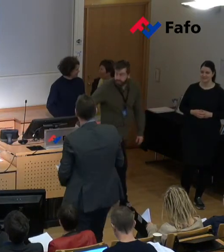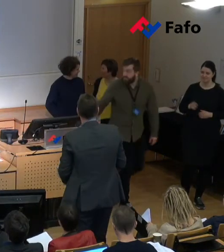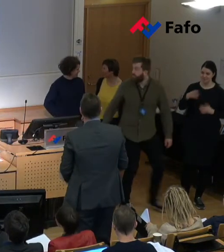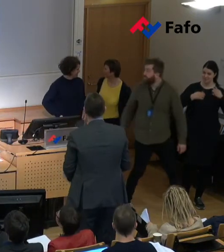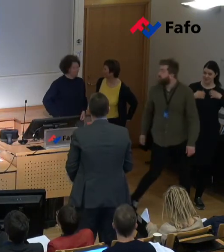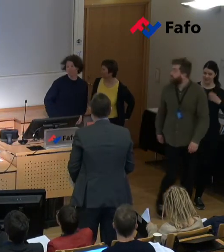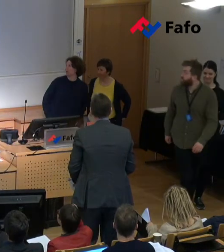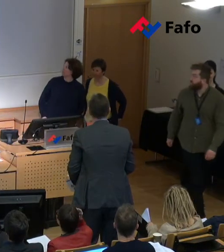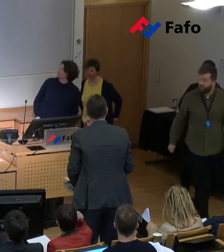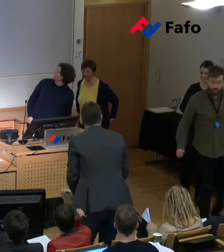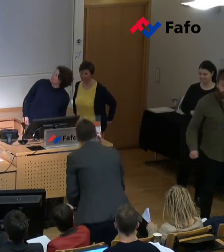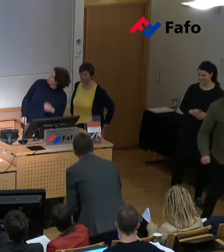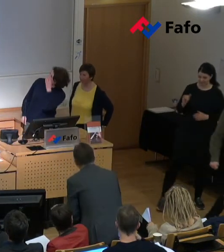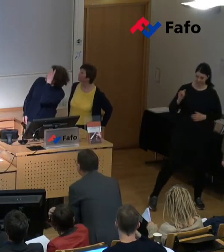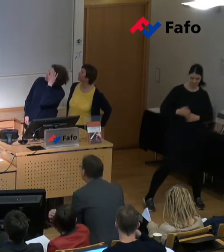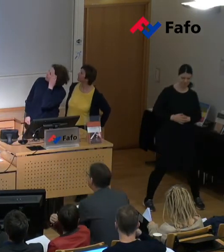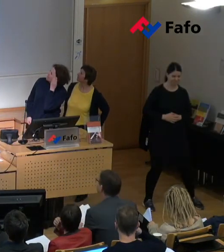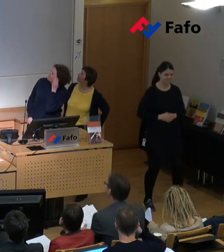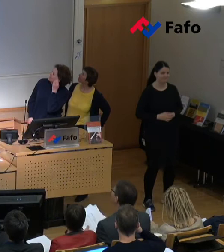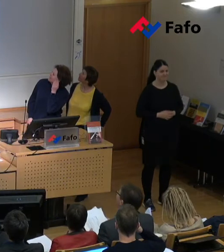Det blir spennende. Det blir nærmest. Ja.